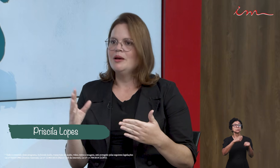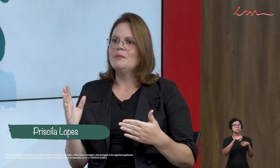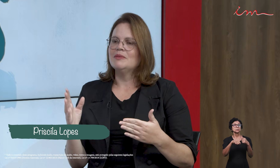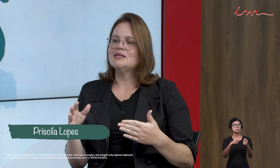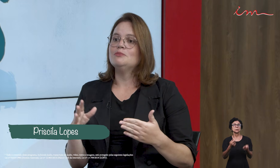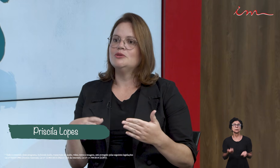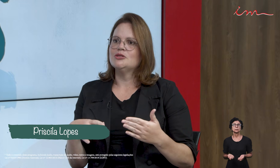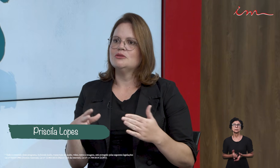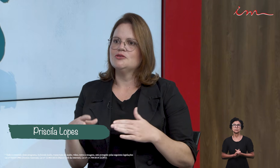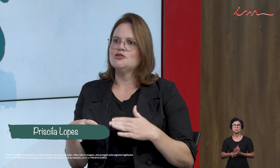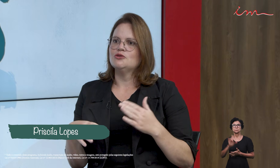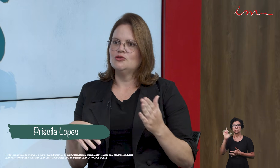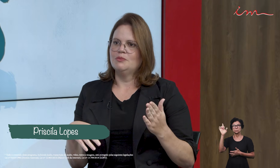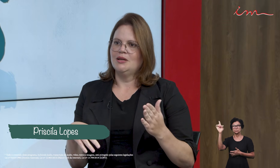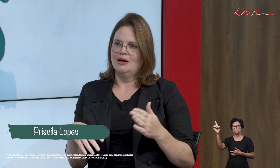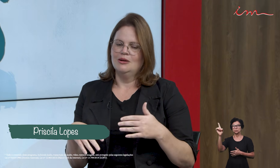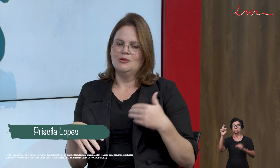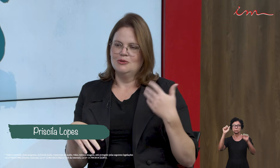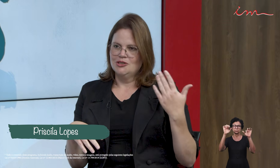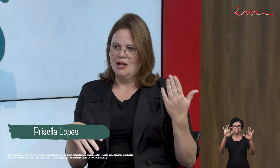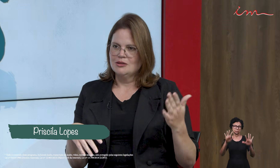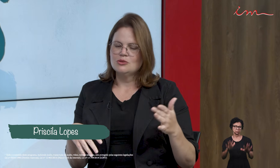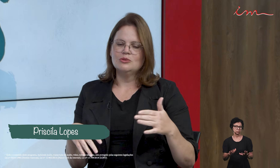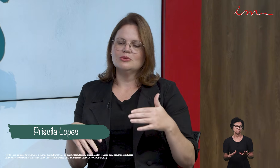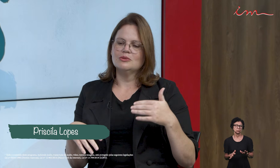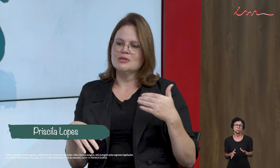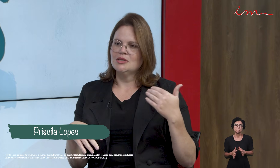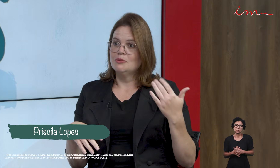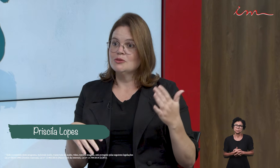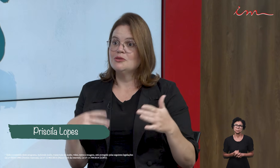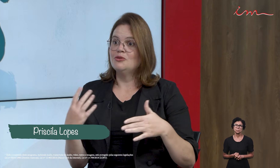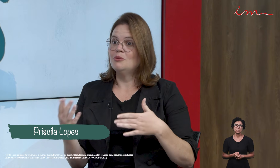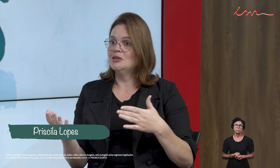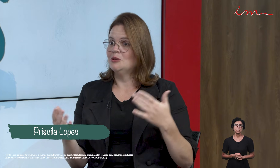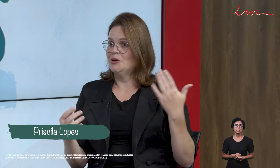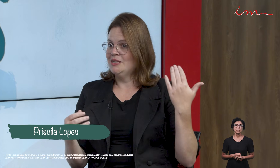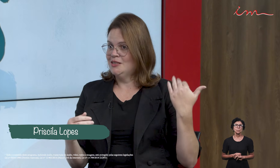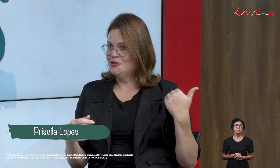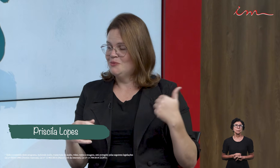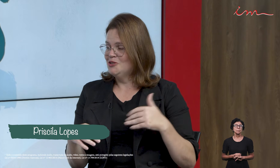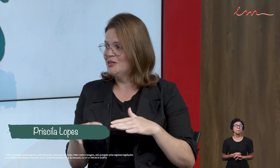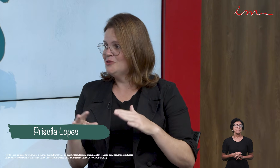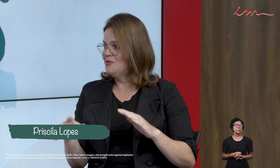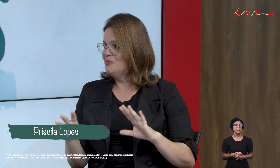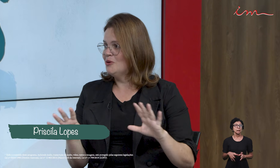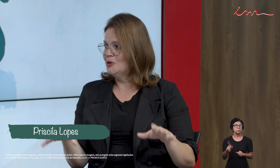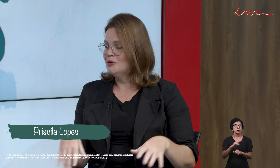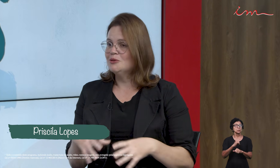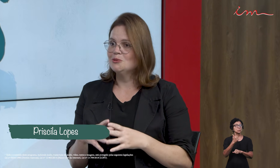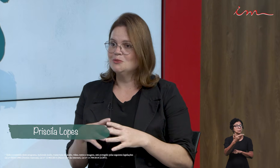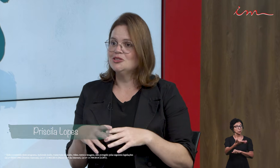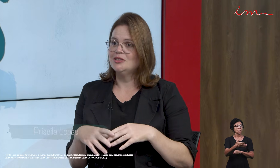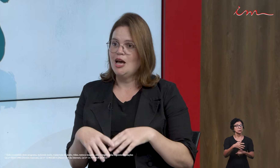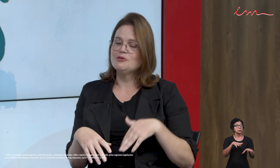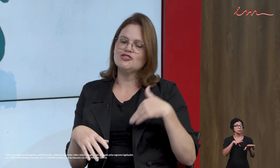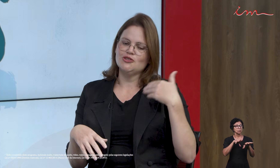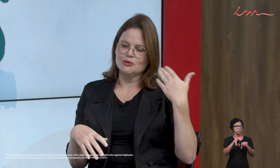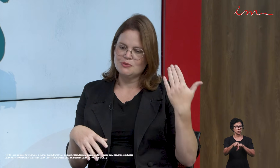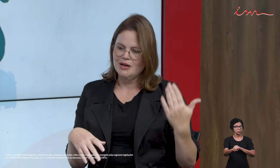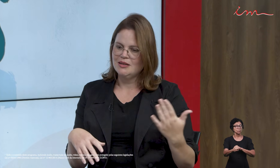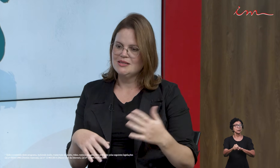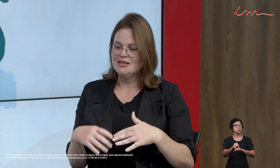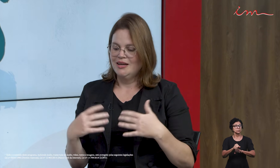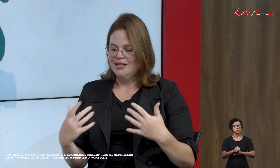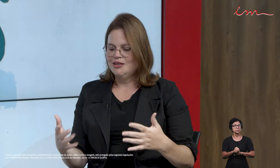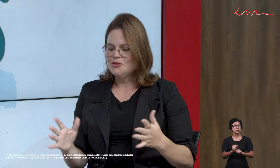interpretar, mas aí por isso Deus deixou de operar. Hoje está lá surdos, irmãos se formando agora recentemente, até se formar uma nova turma de intérpretes de